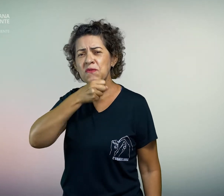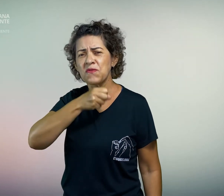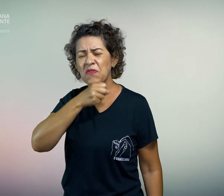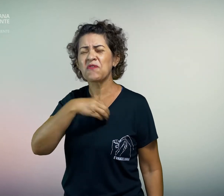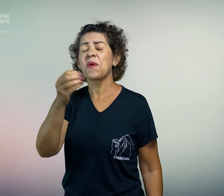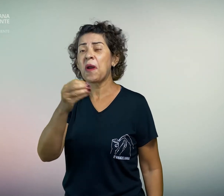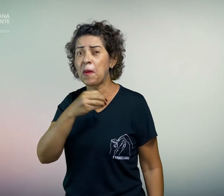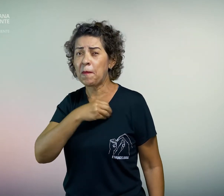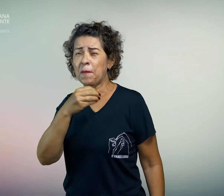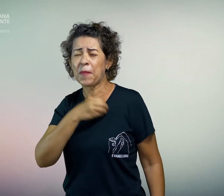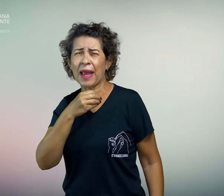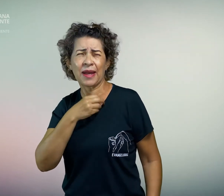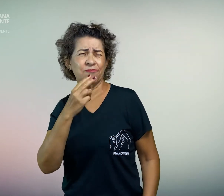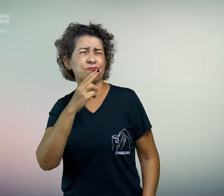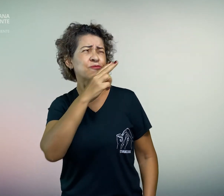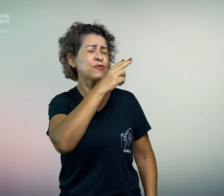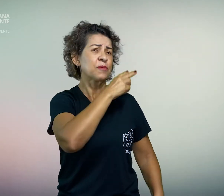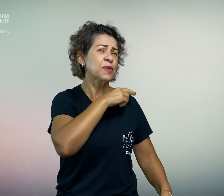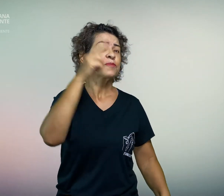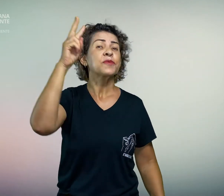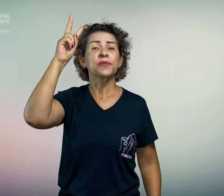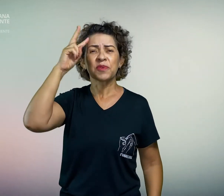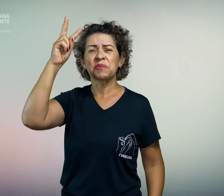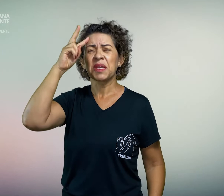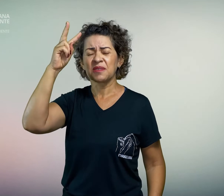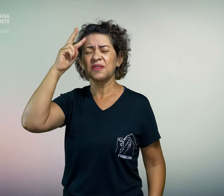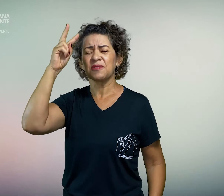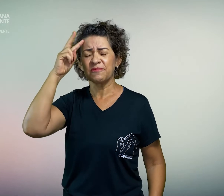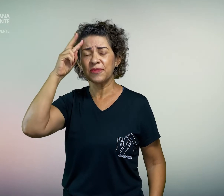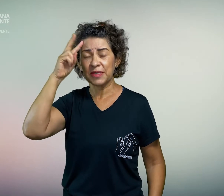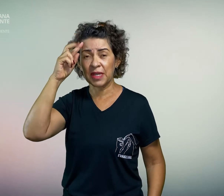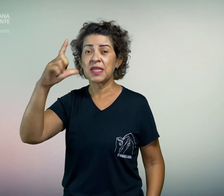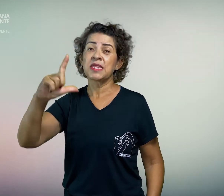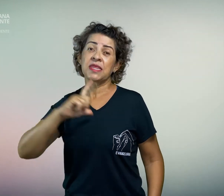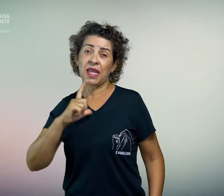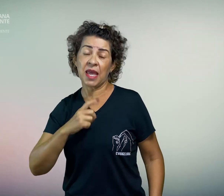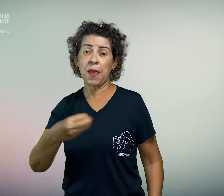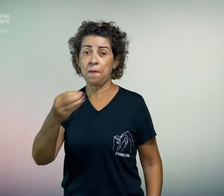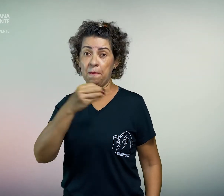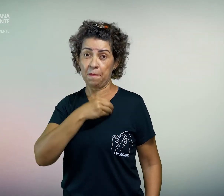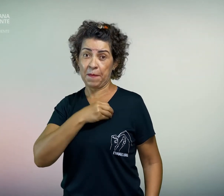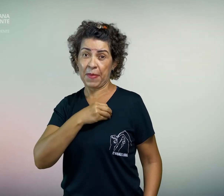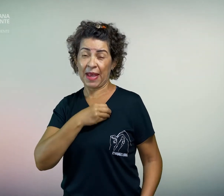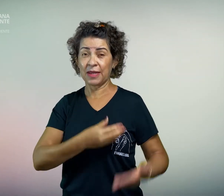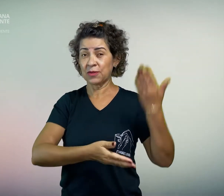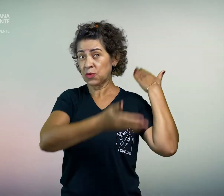podemos identificar vários pecados que eles cometeram e que nos